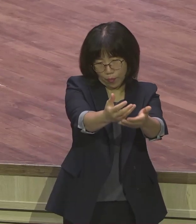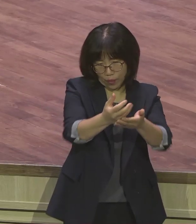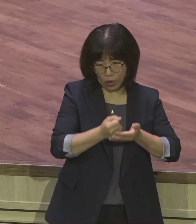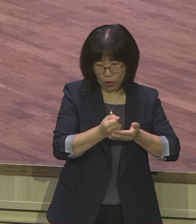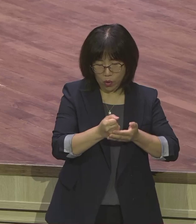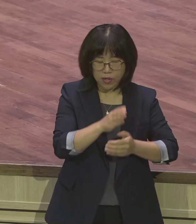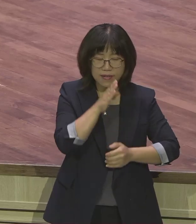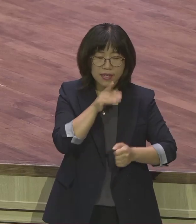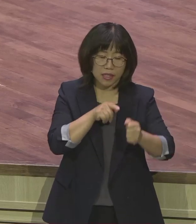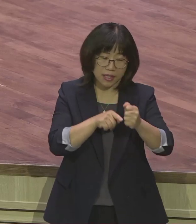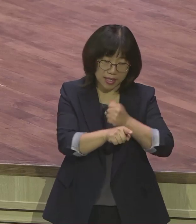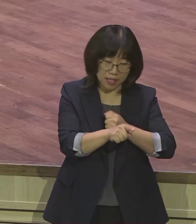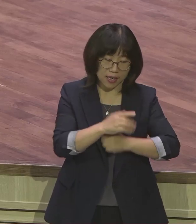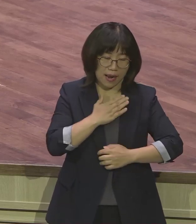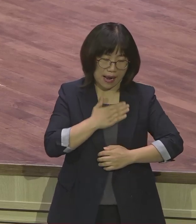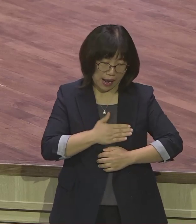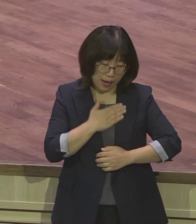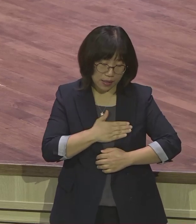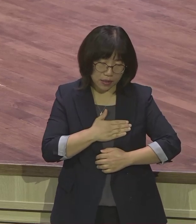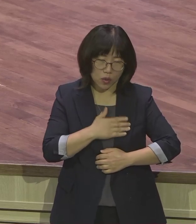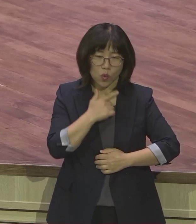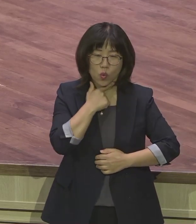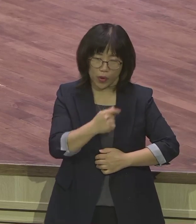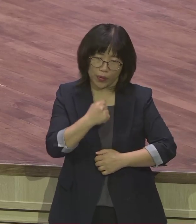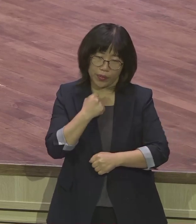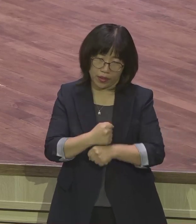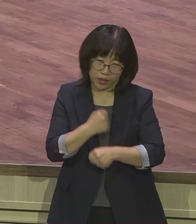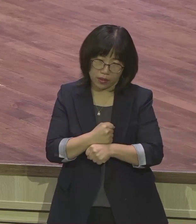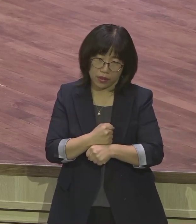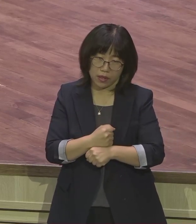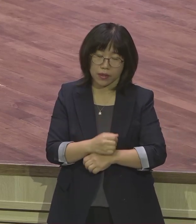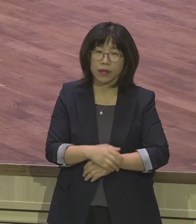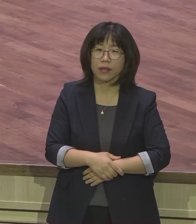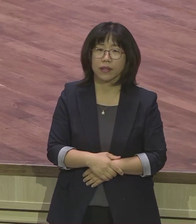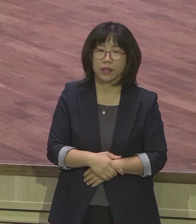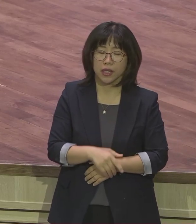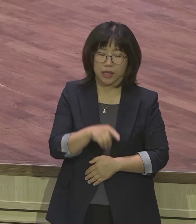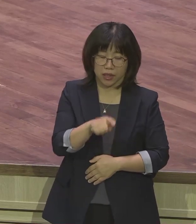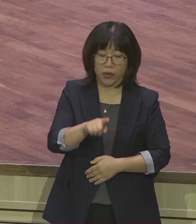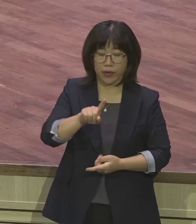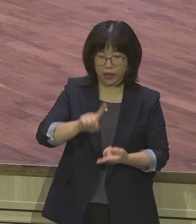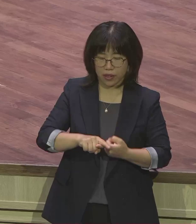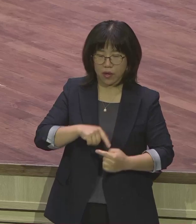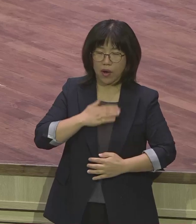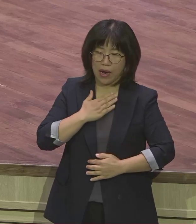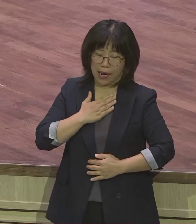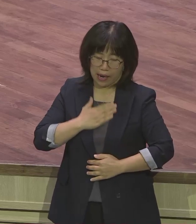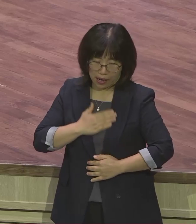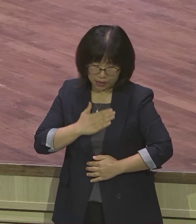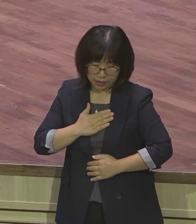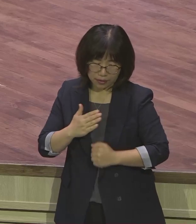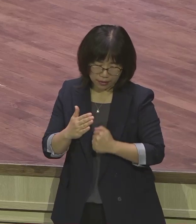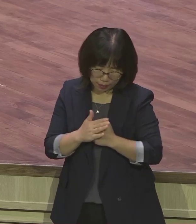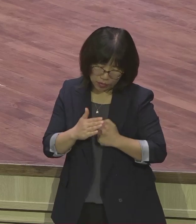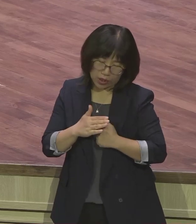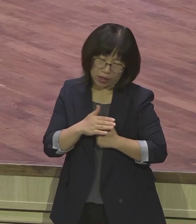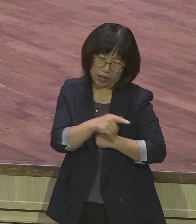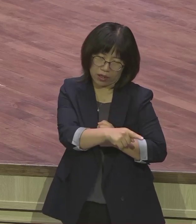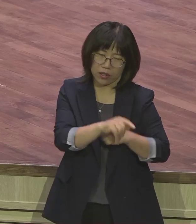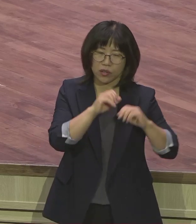진리를 아는 데 이르기를 원하신다. 이 사실을 우리가 알기 때문에 그래요.